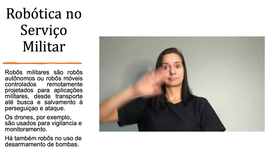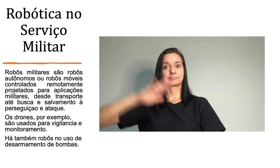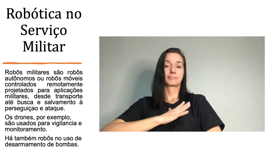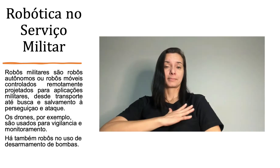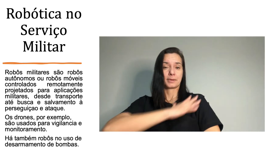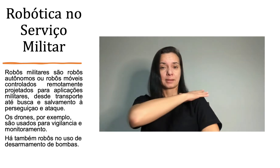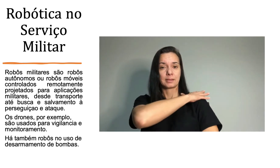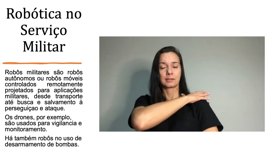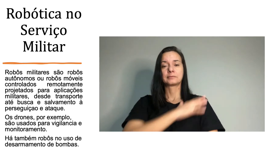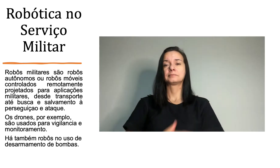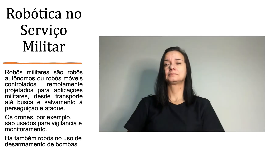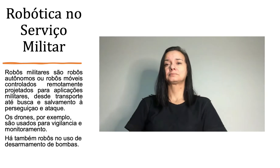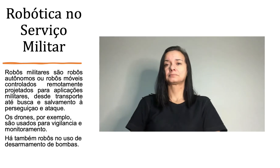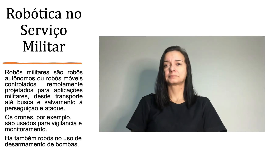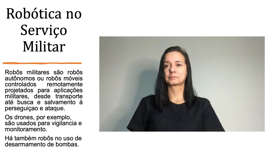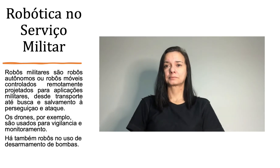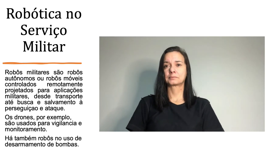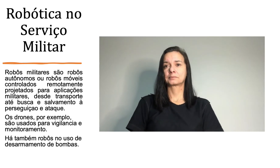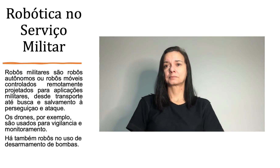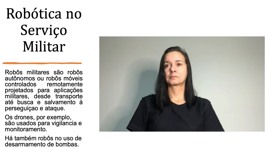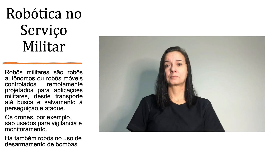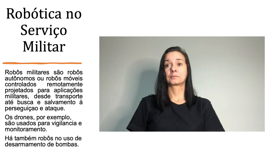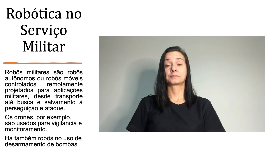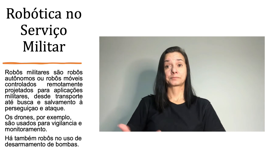Robótica no serviço militar.